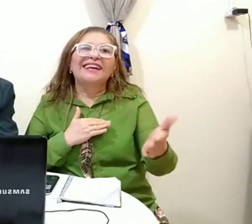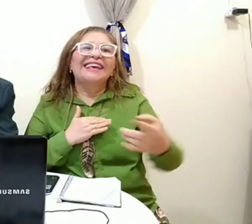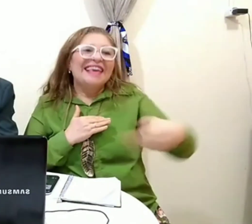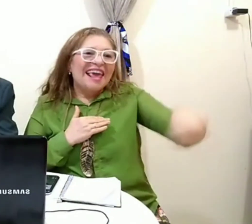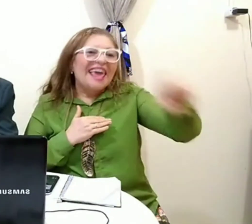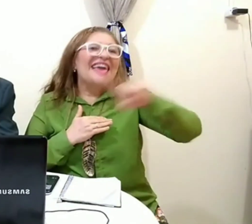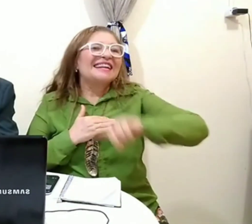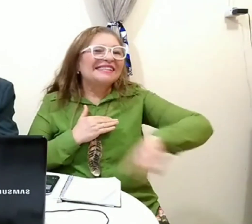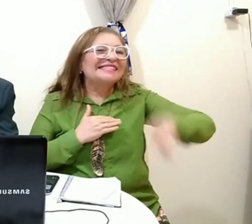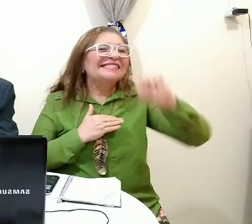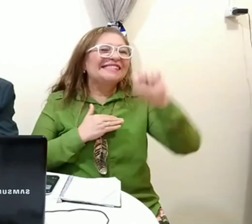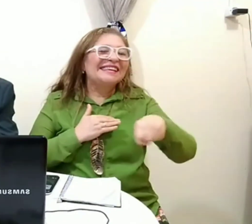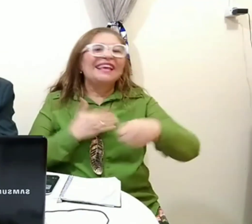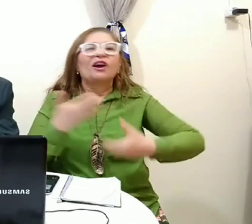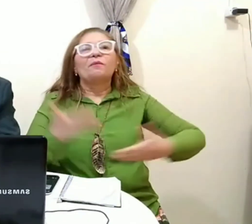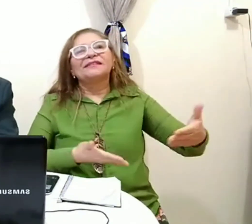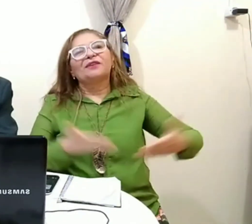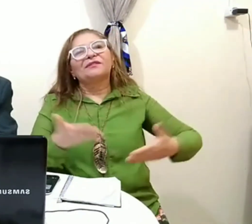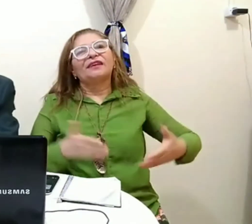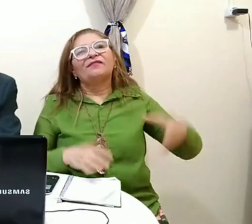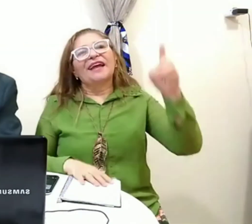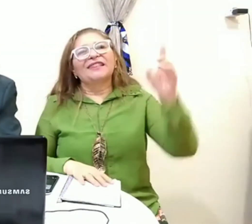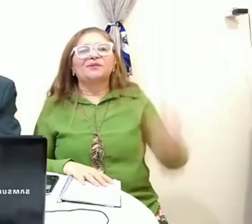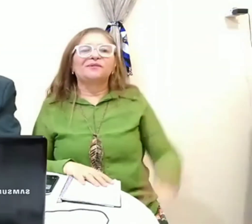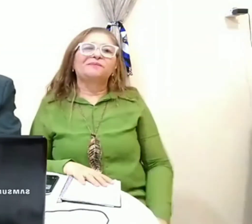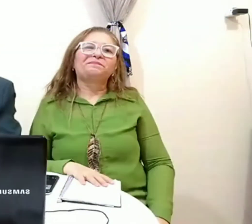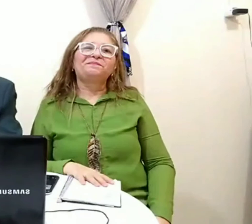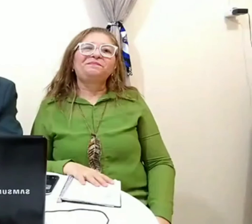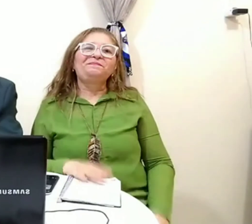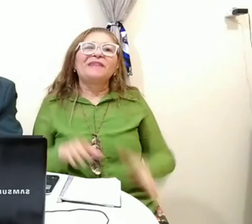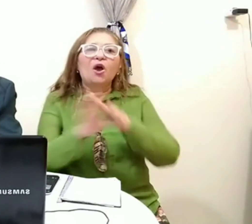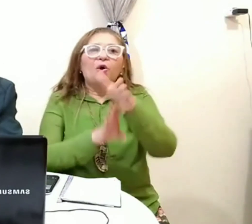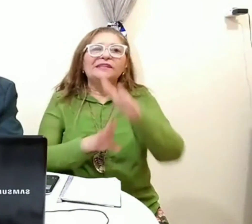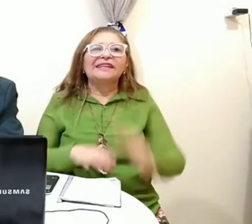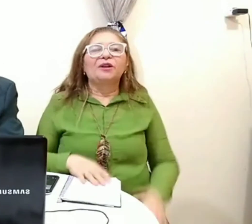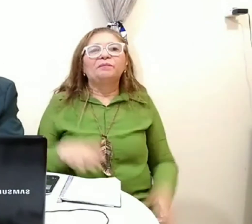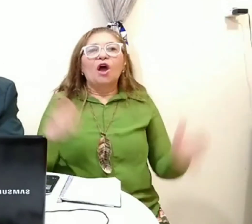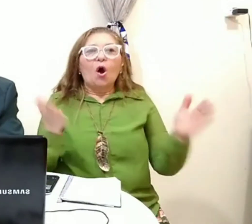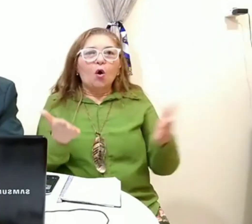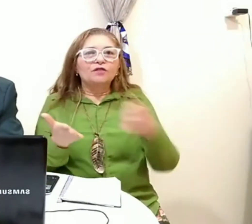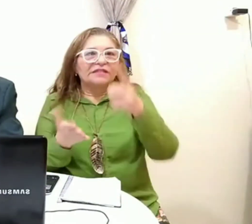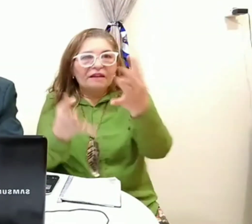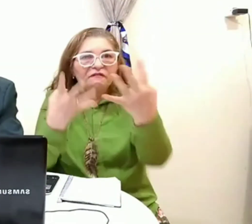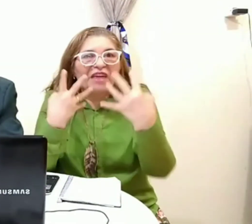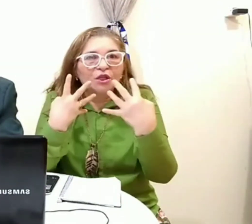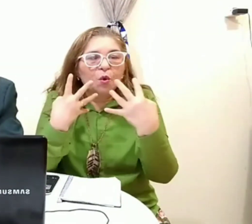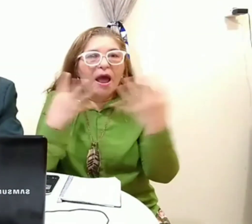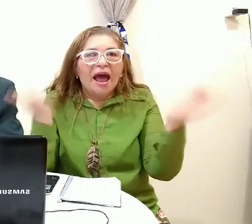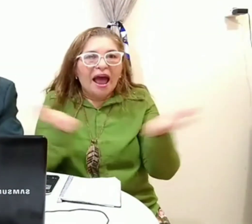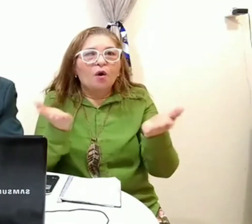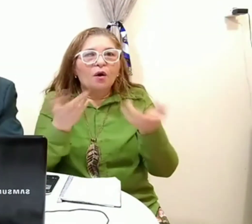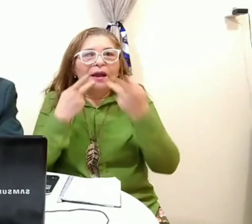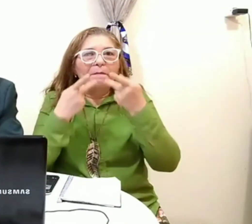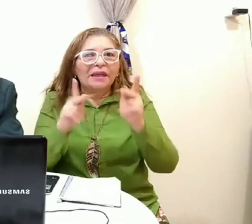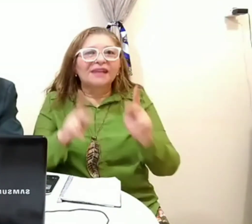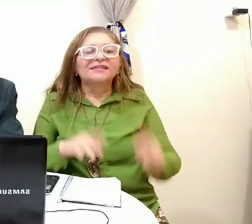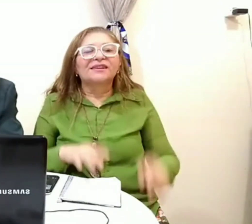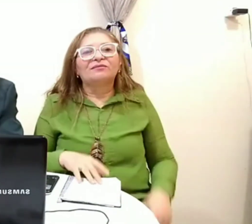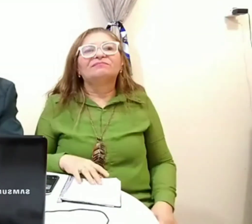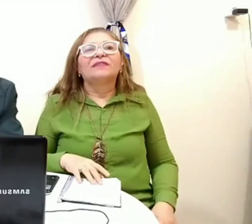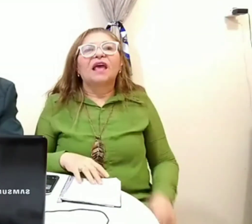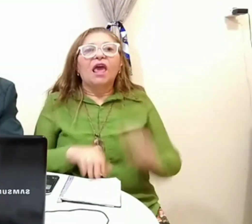passaram a servir a Deus. Então hoje à noite, você está ouvindo esta mensagem. Eu espero que você seja